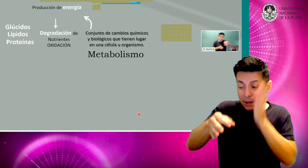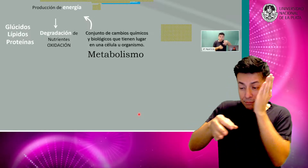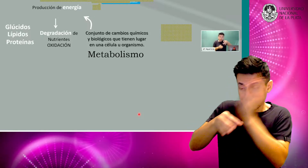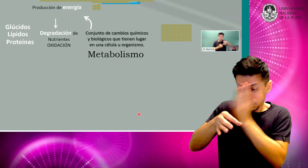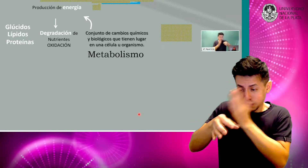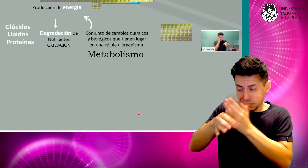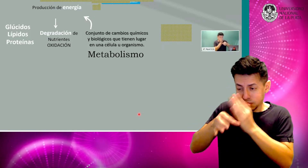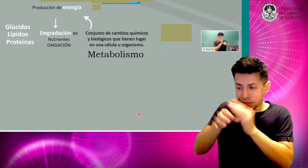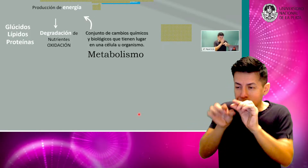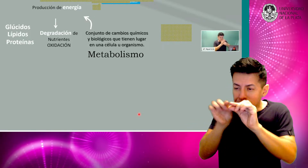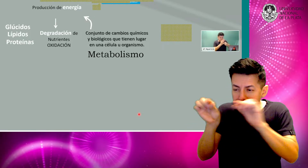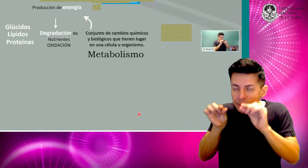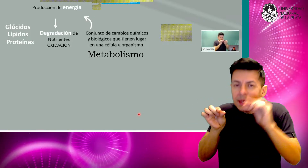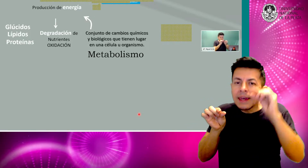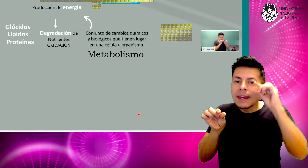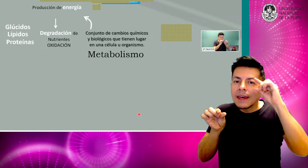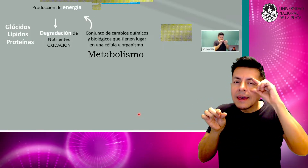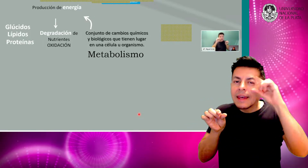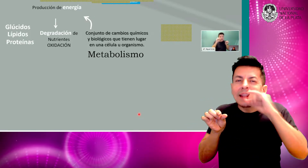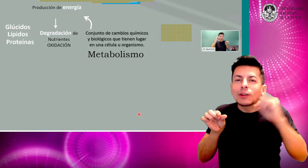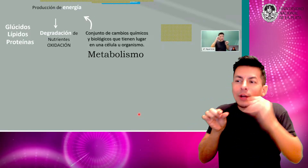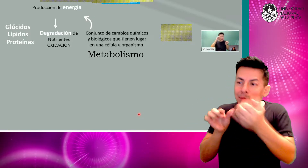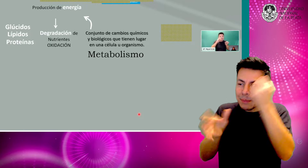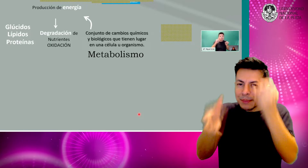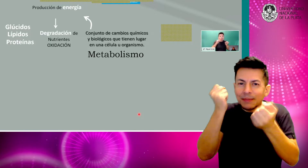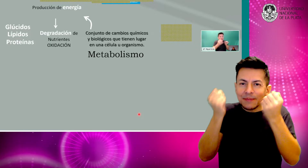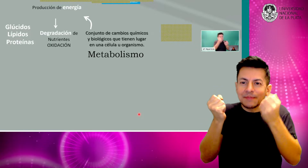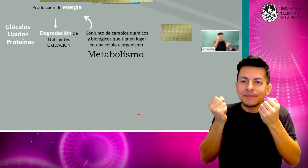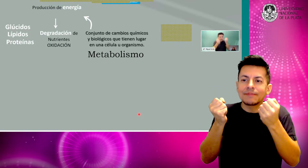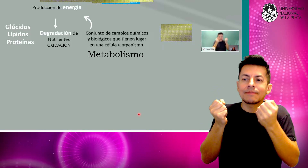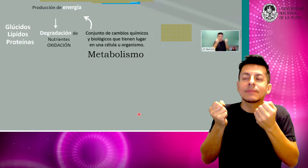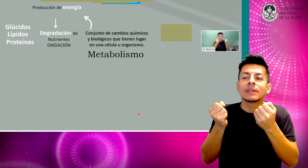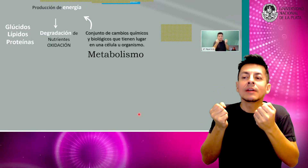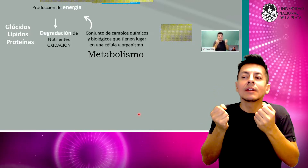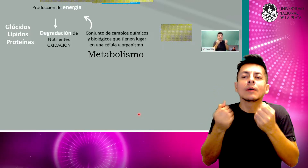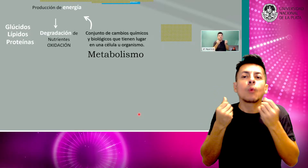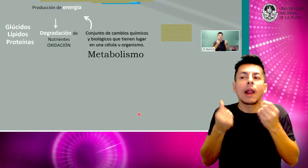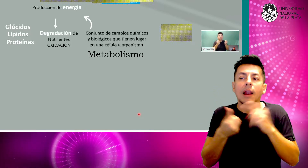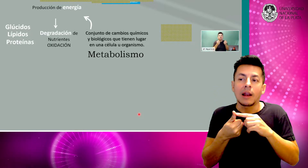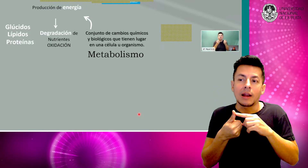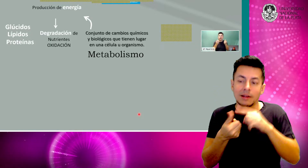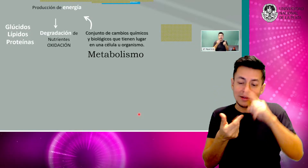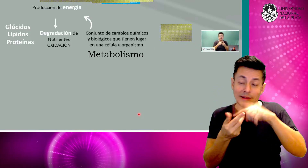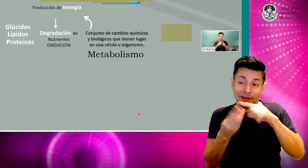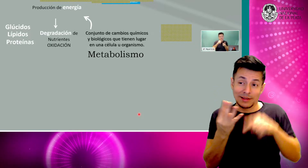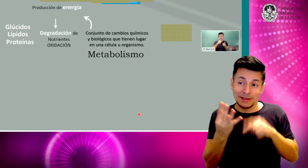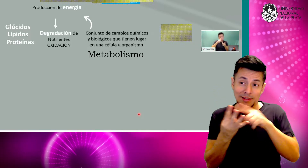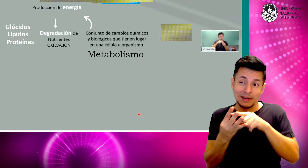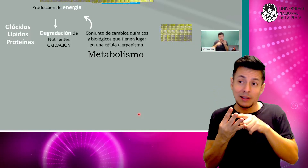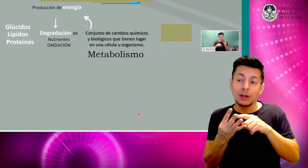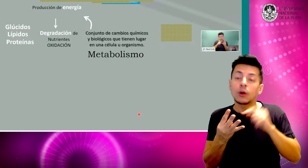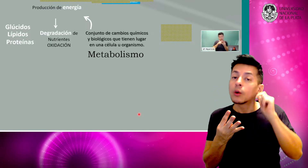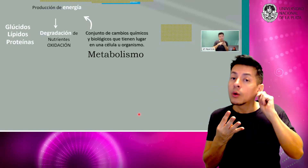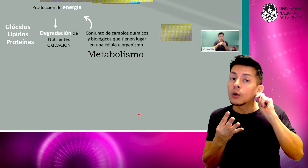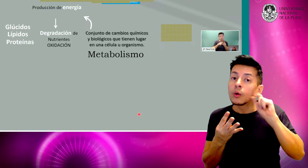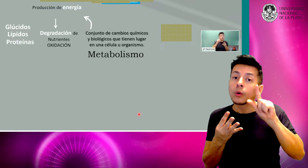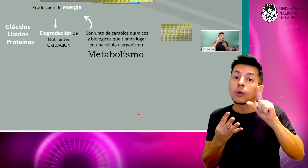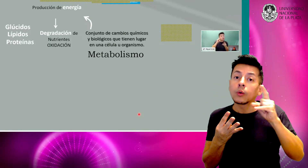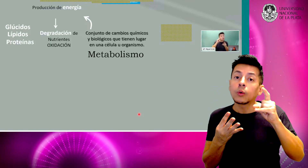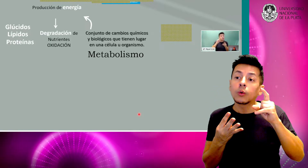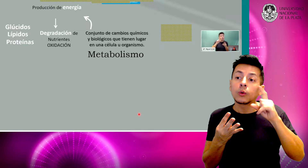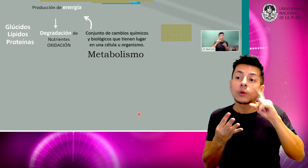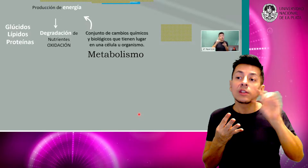que estuvimos viendo en la clase pasada. Los glúcidos, los lípidos y las proteínas las vamos a romper en moléculas